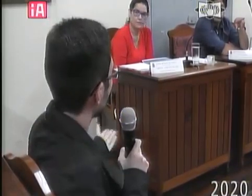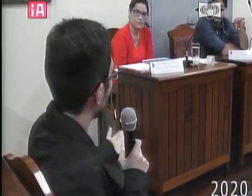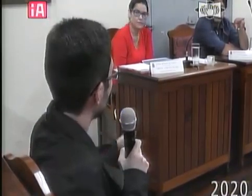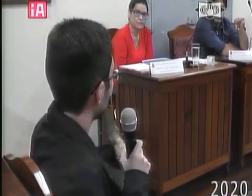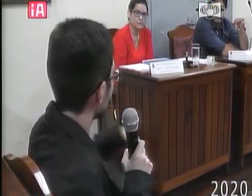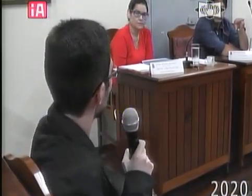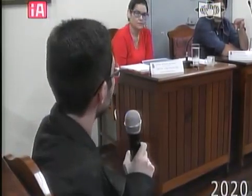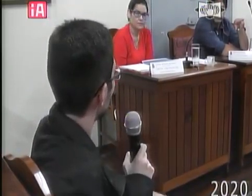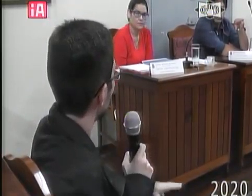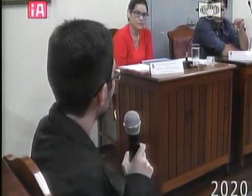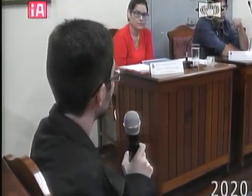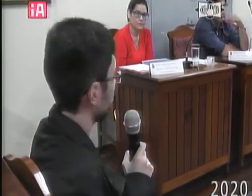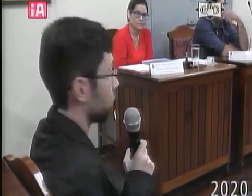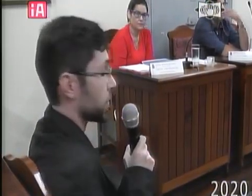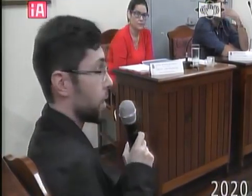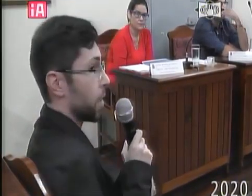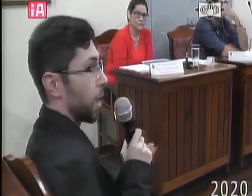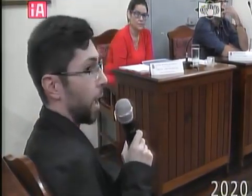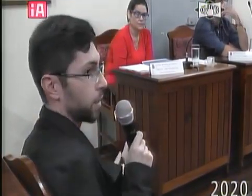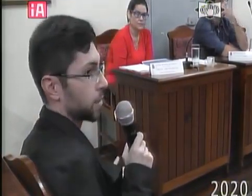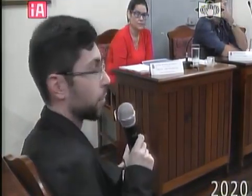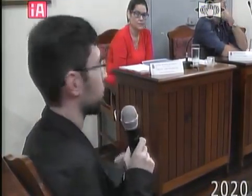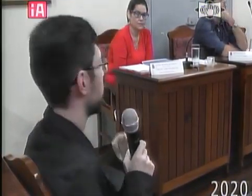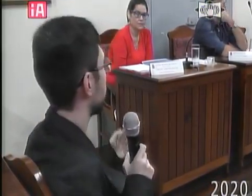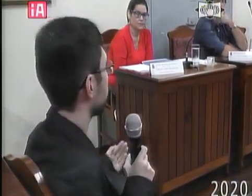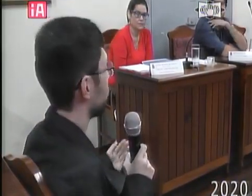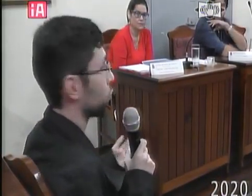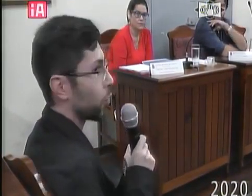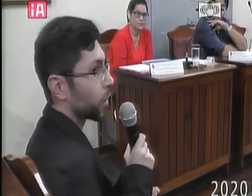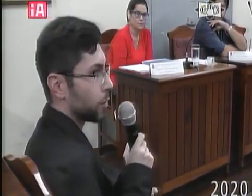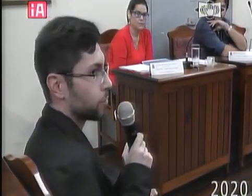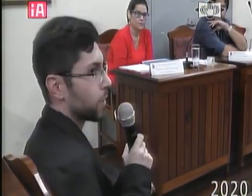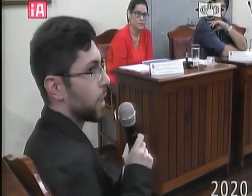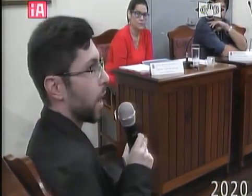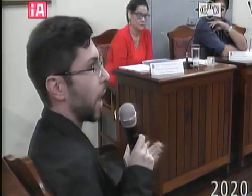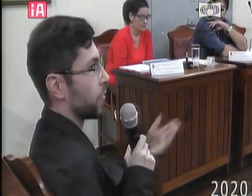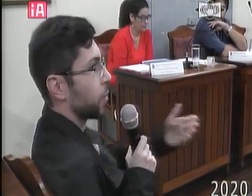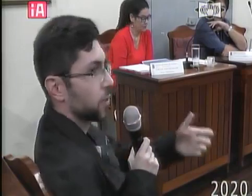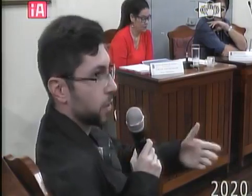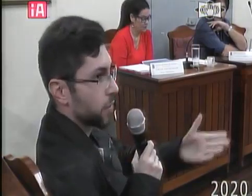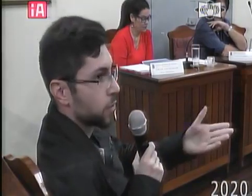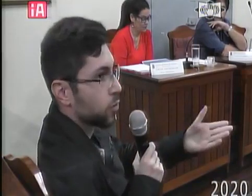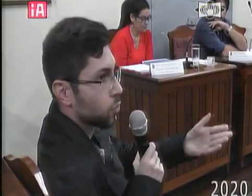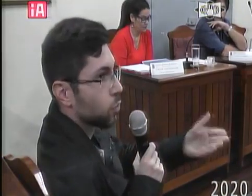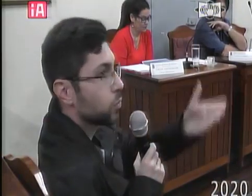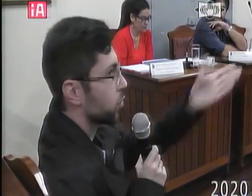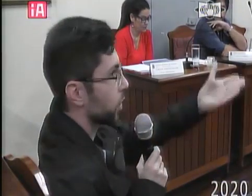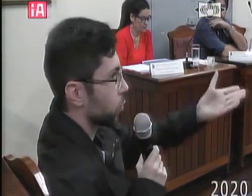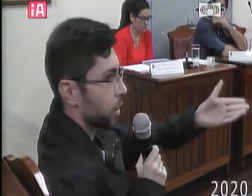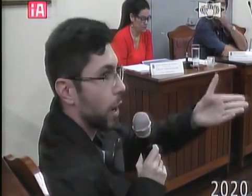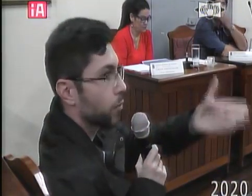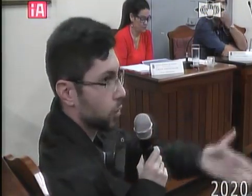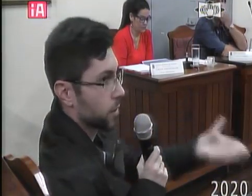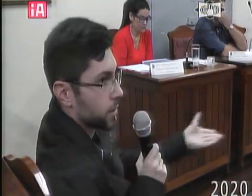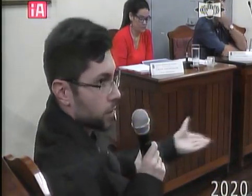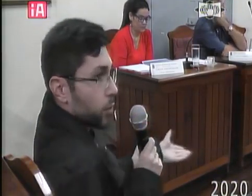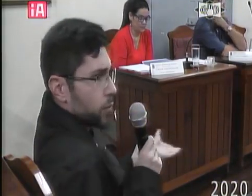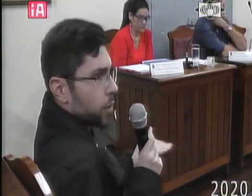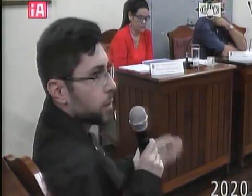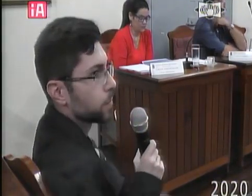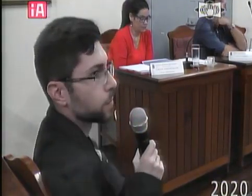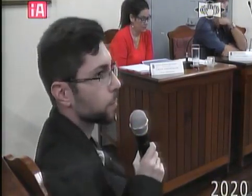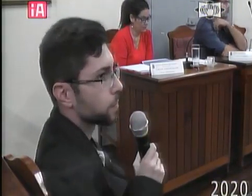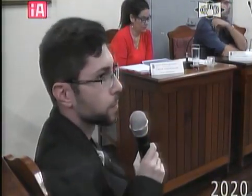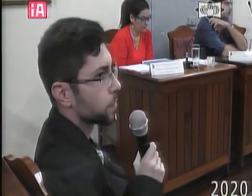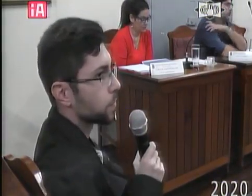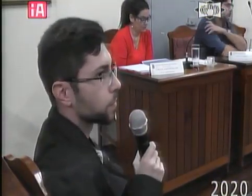cobram 14. No nosso caso, nós não cobramos. A questão, se isso é justo ou não, aí vamos ter que fazer um estudo atuarial, e vocês vão